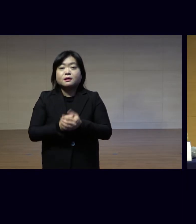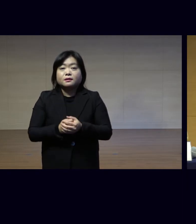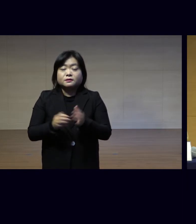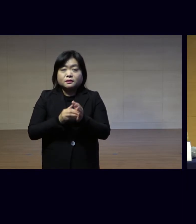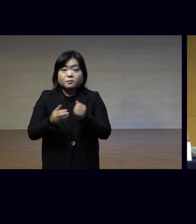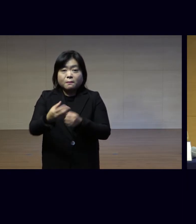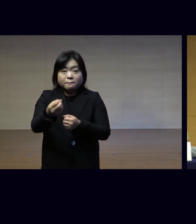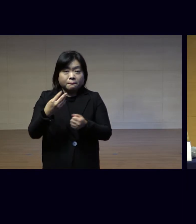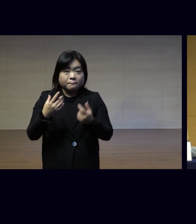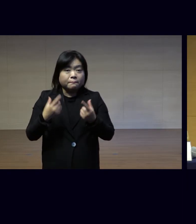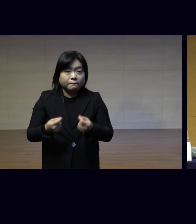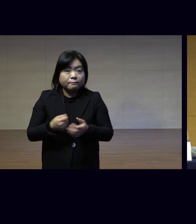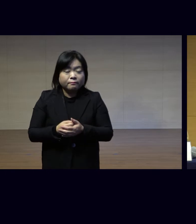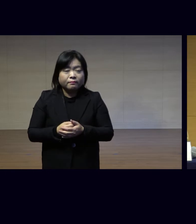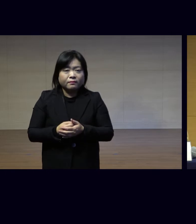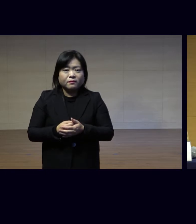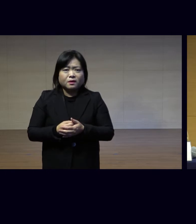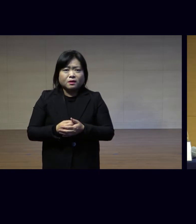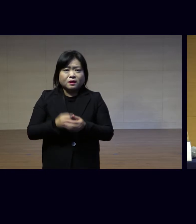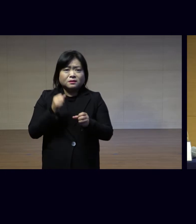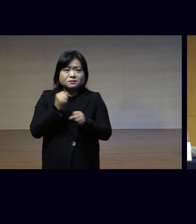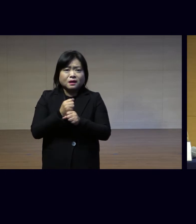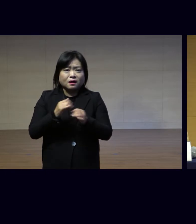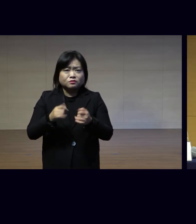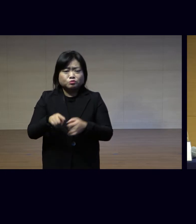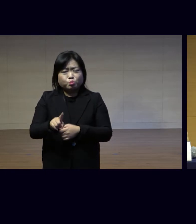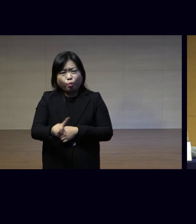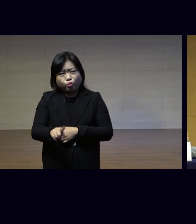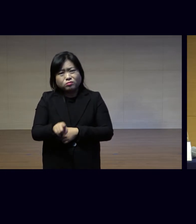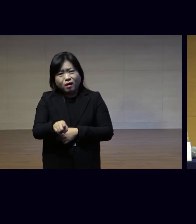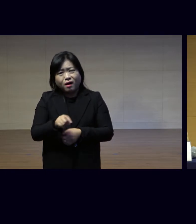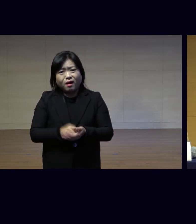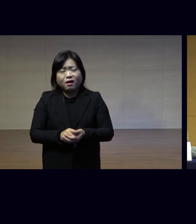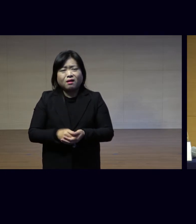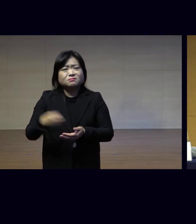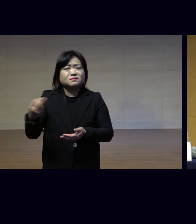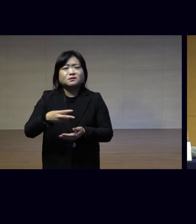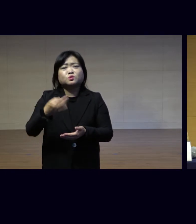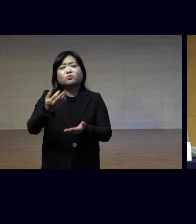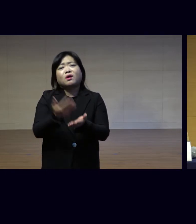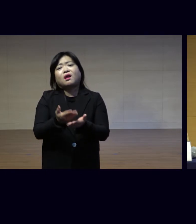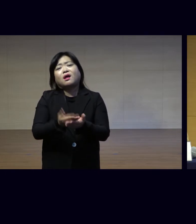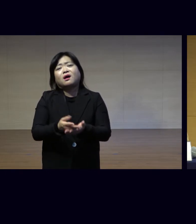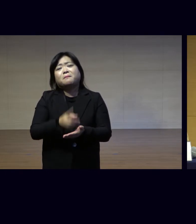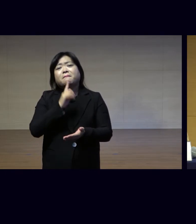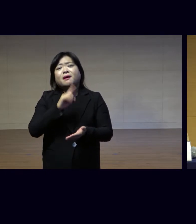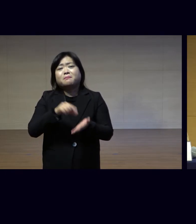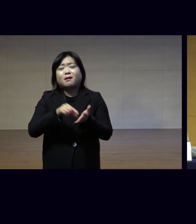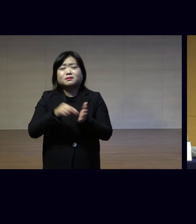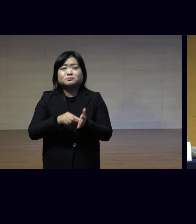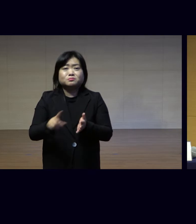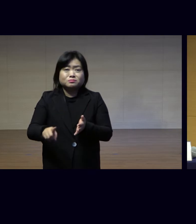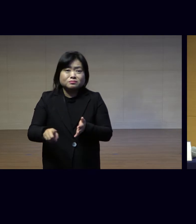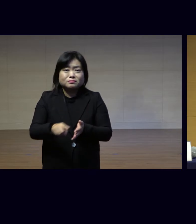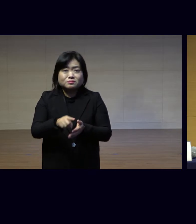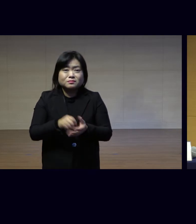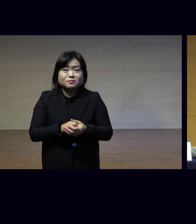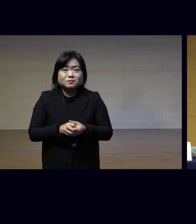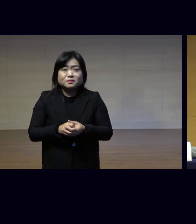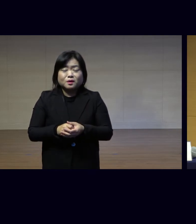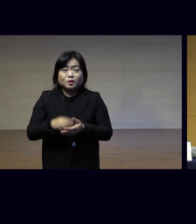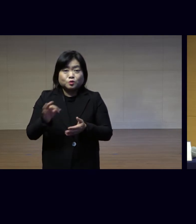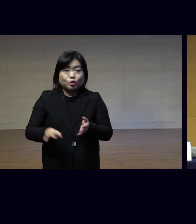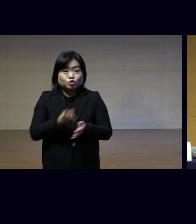말씀하신 것처럼 작가들이 이게 뭐냐 돈 내놔라. 그래서 돈